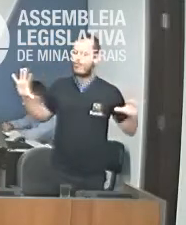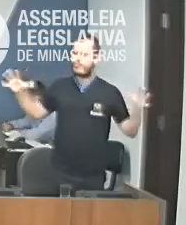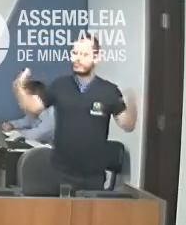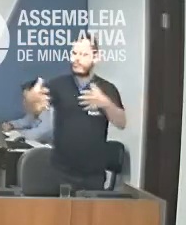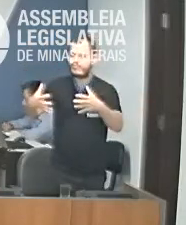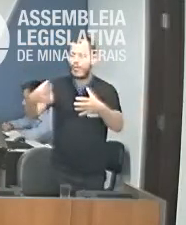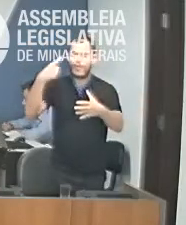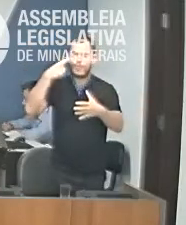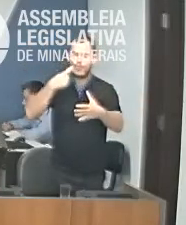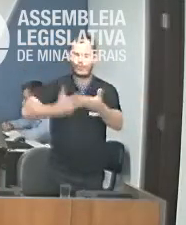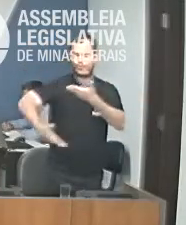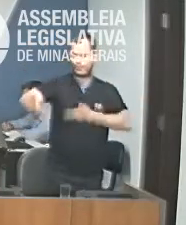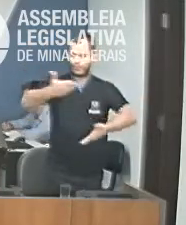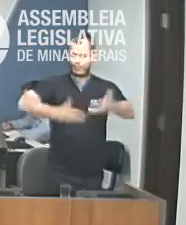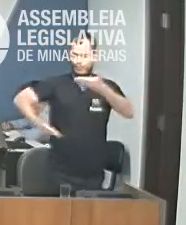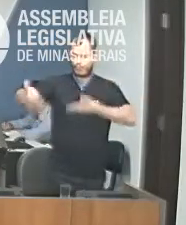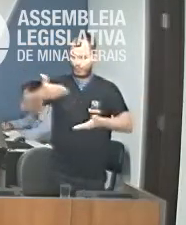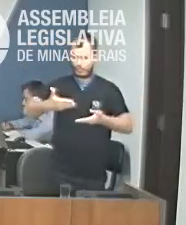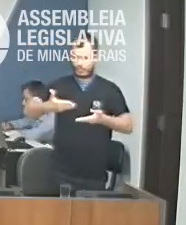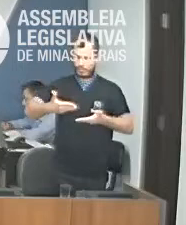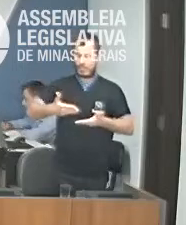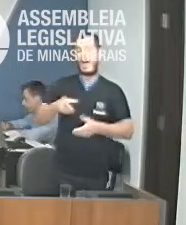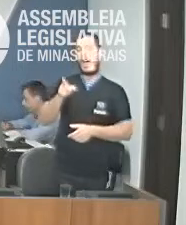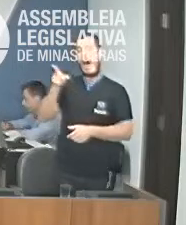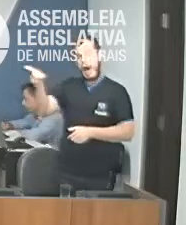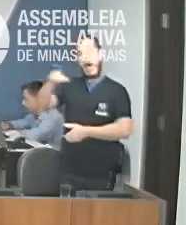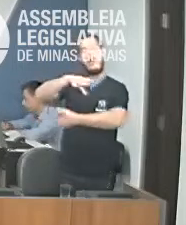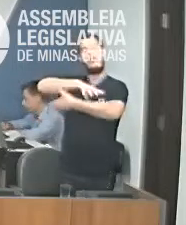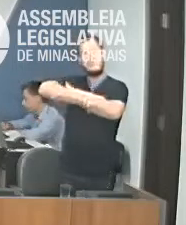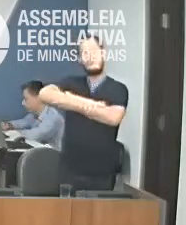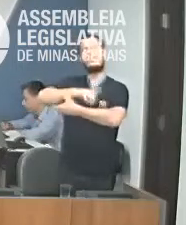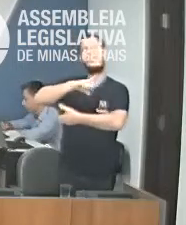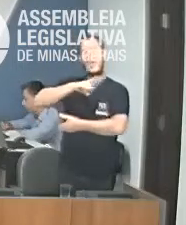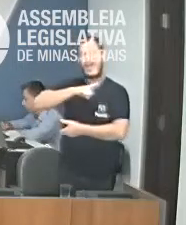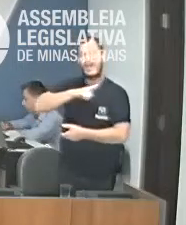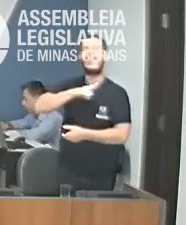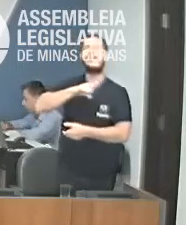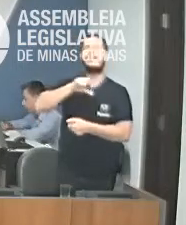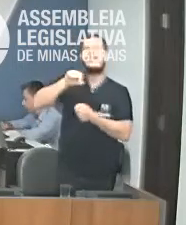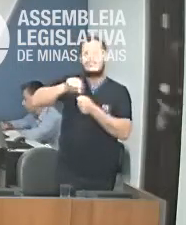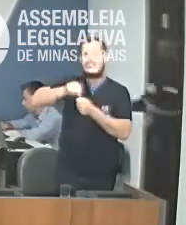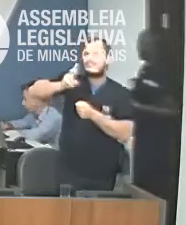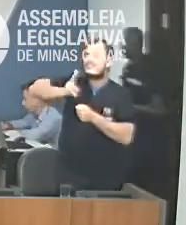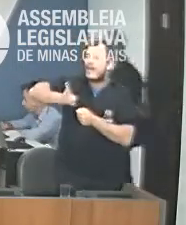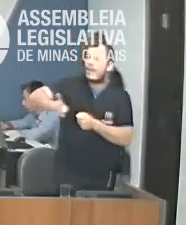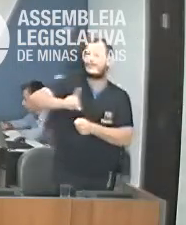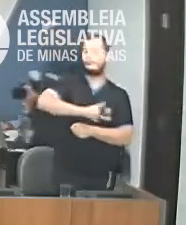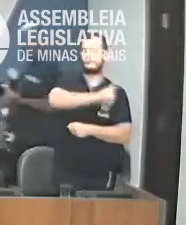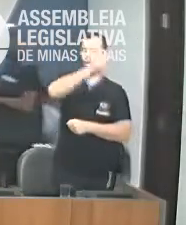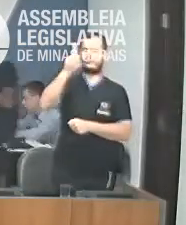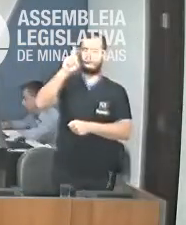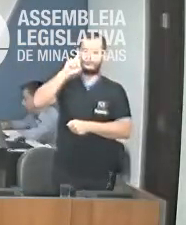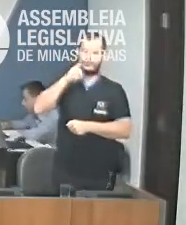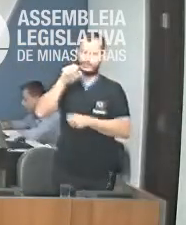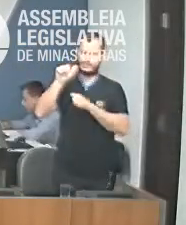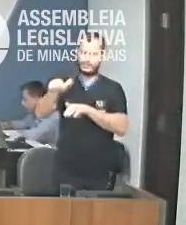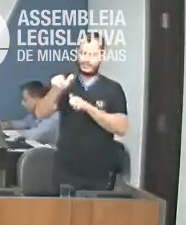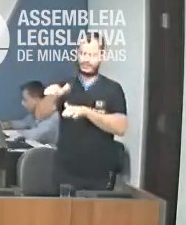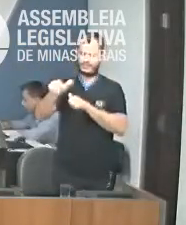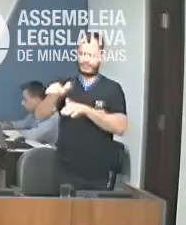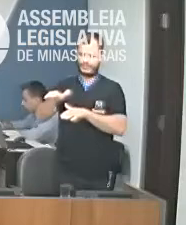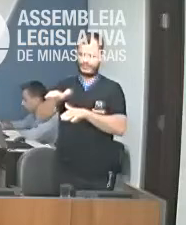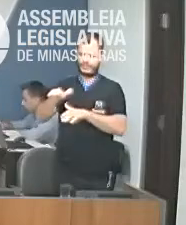existem vários associações que que têm contato com surdo que faz promove essa inclusão dos surdos